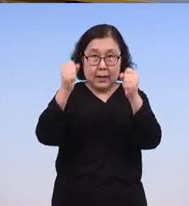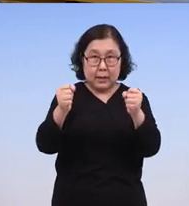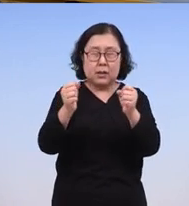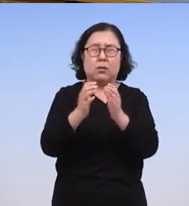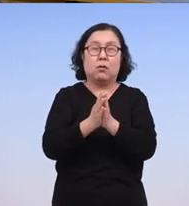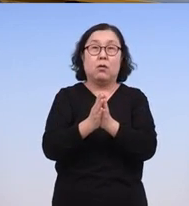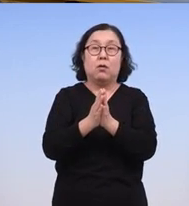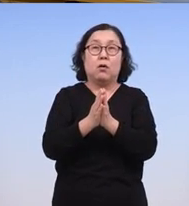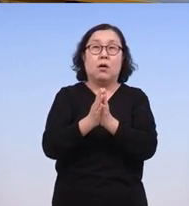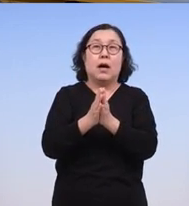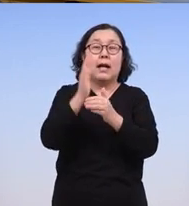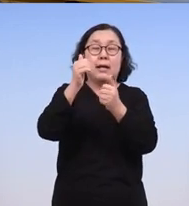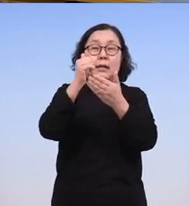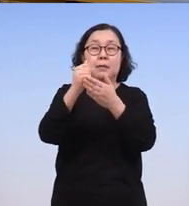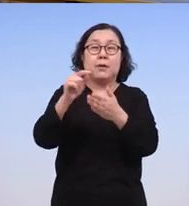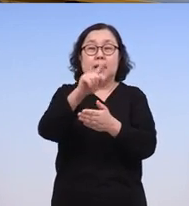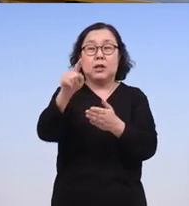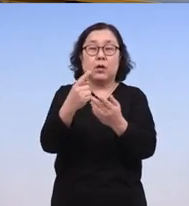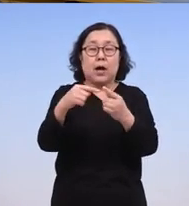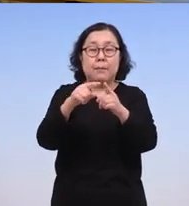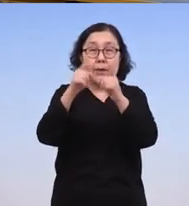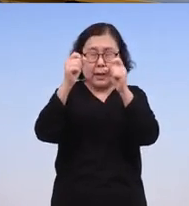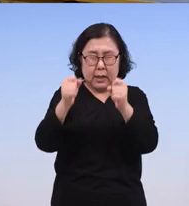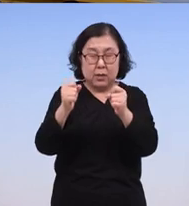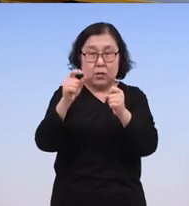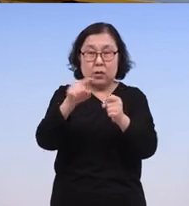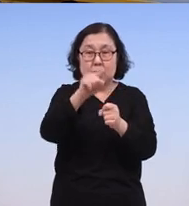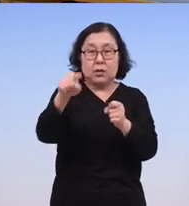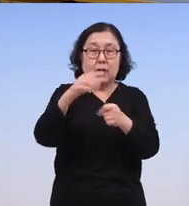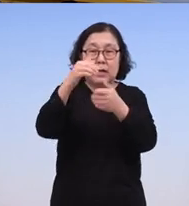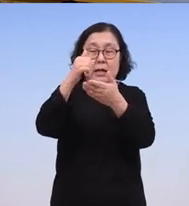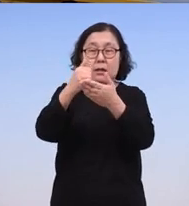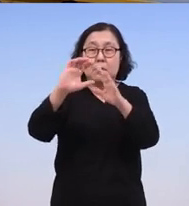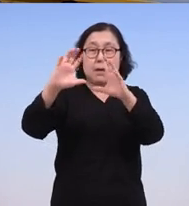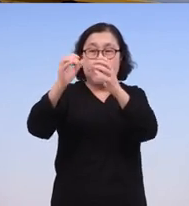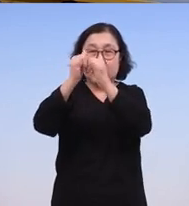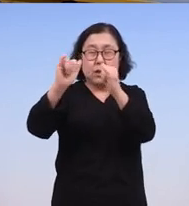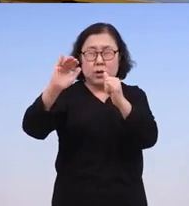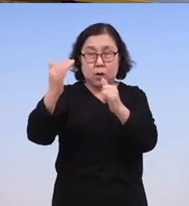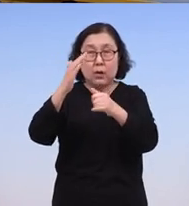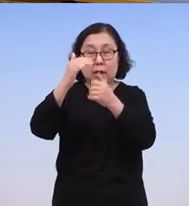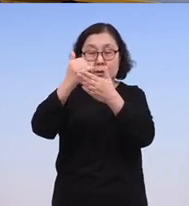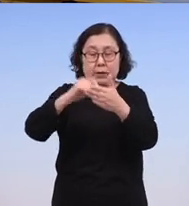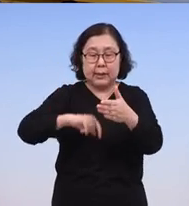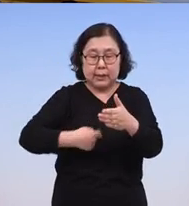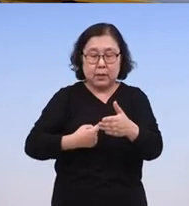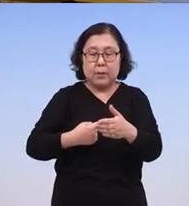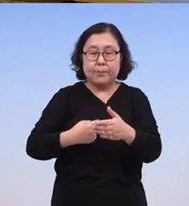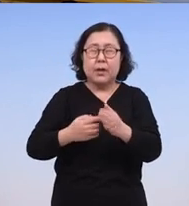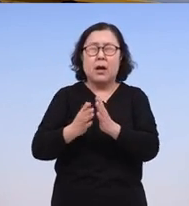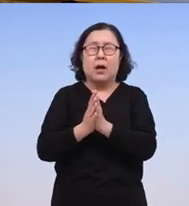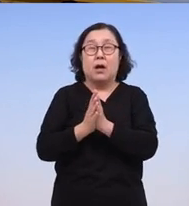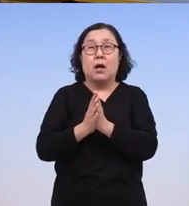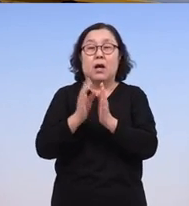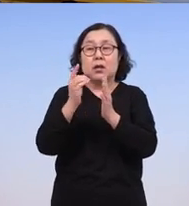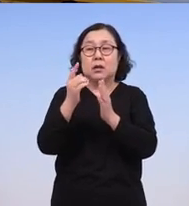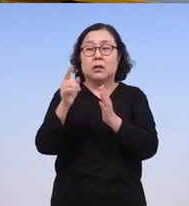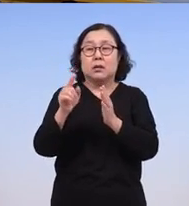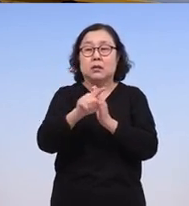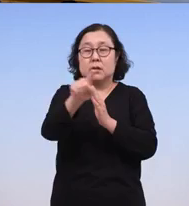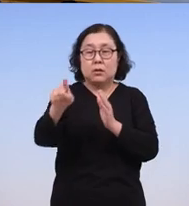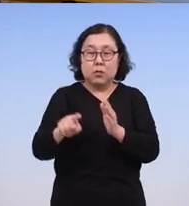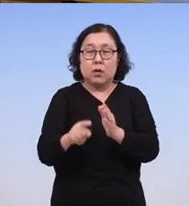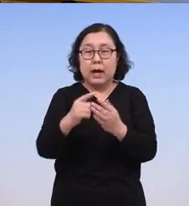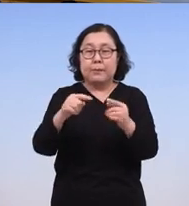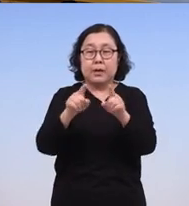그들과 함께 계시리니, 이것의 의미가 뭡니까? 그들은 하나님의 백성이 되고 하나님은 친히 그들과 함께 계셔서